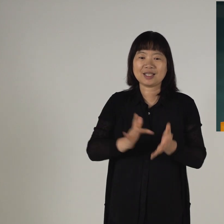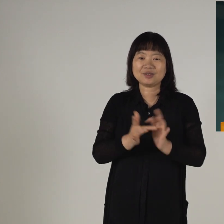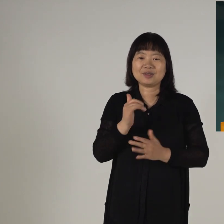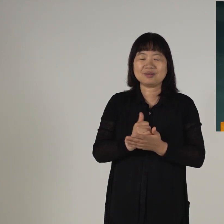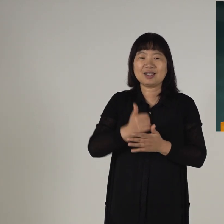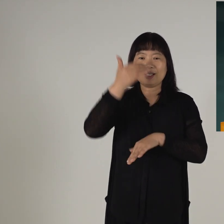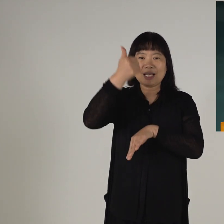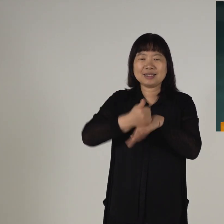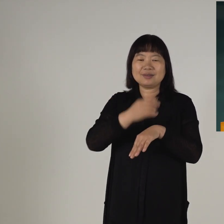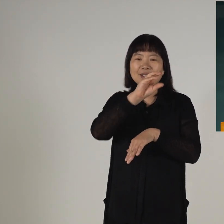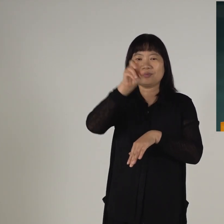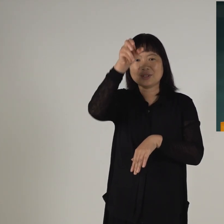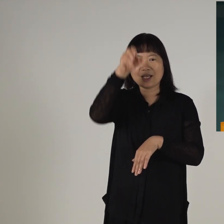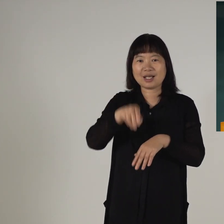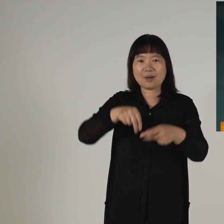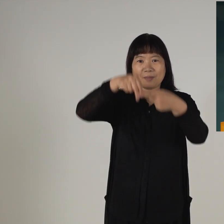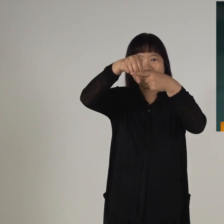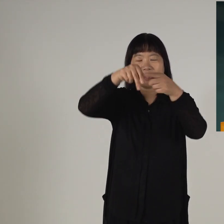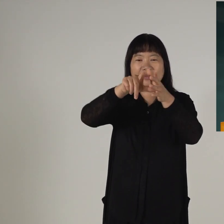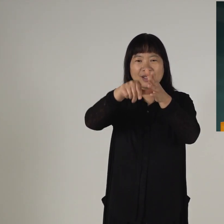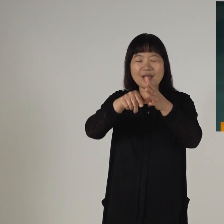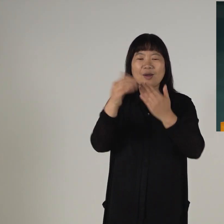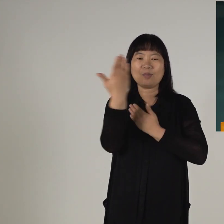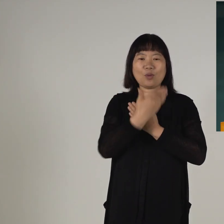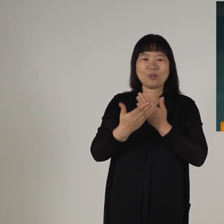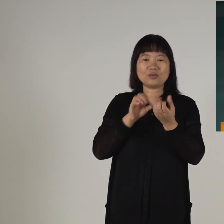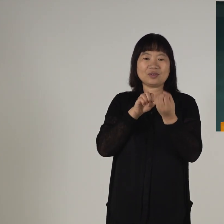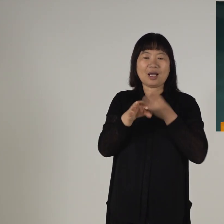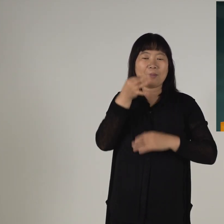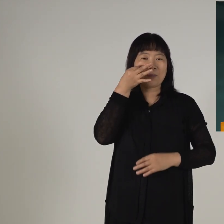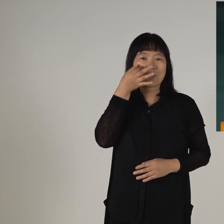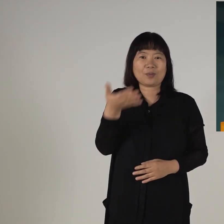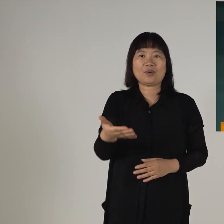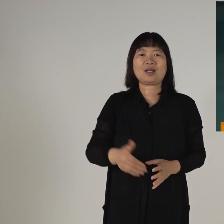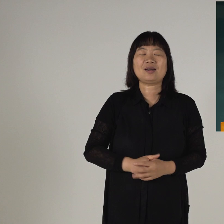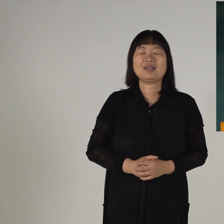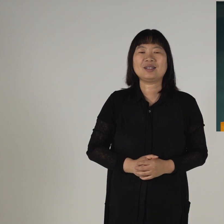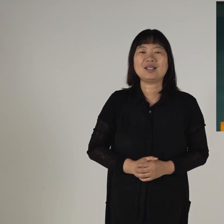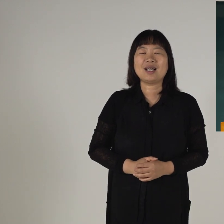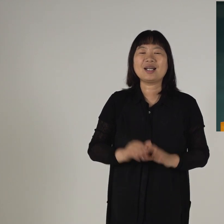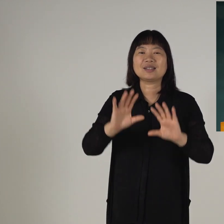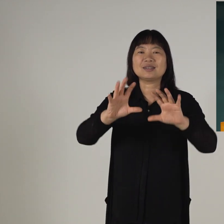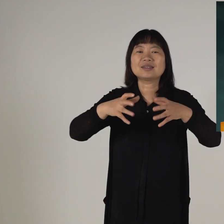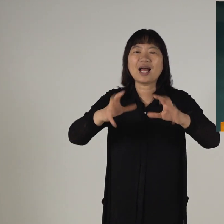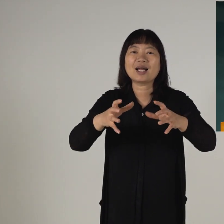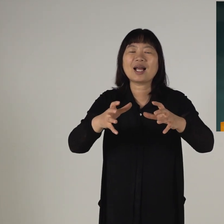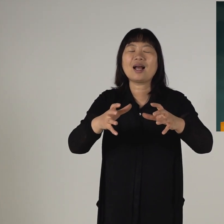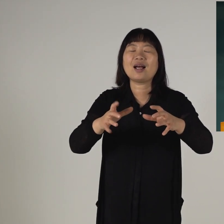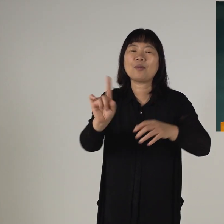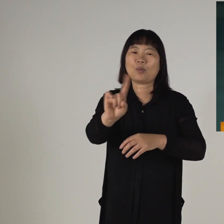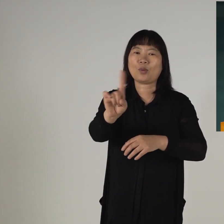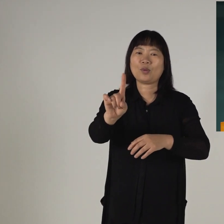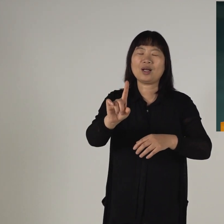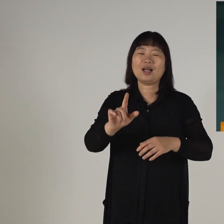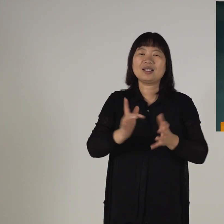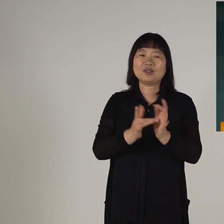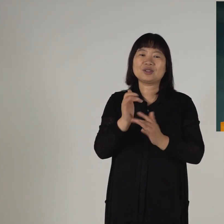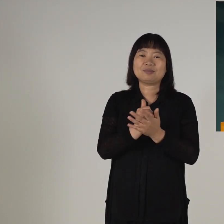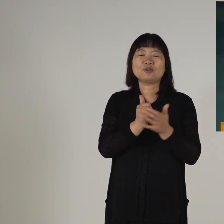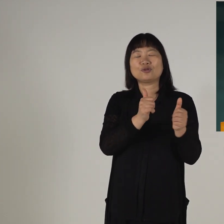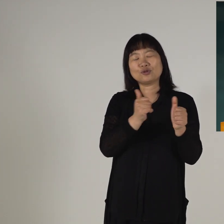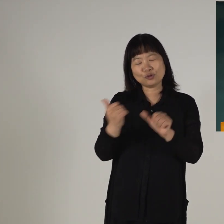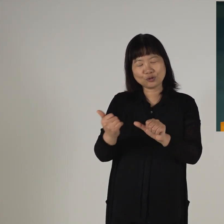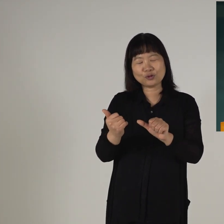마지막 십자가에서 몸으로 그 답을 보여주셨죠. 그 나라는 어떤 나라인가? 내가